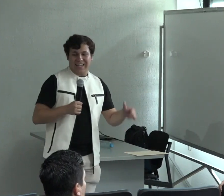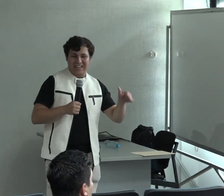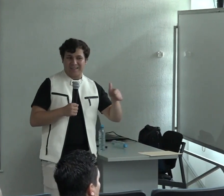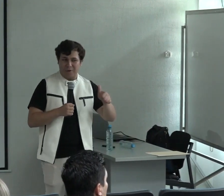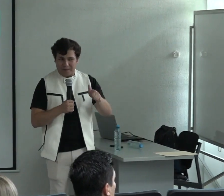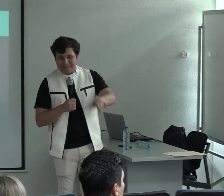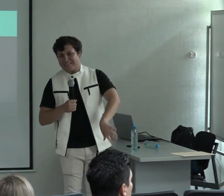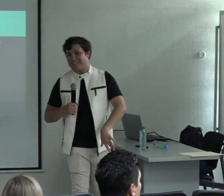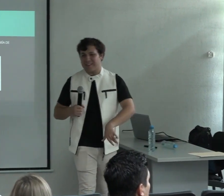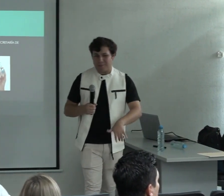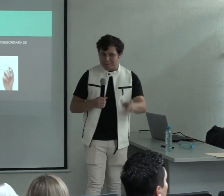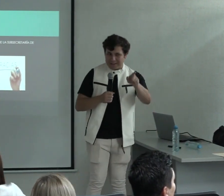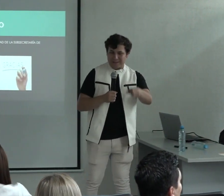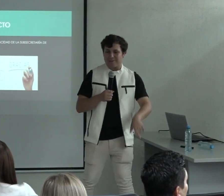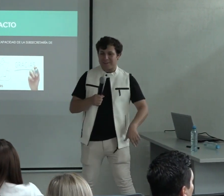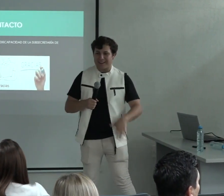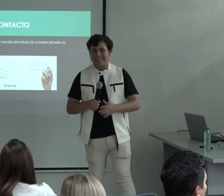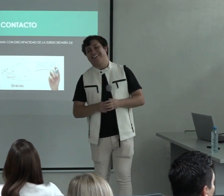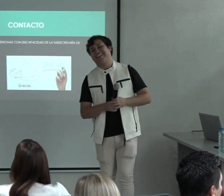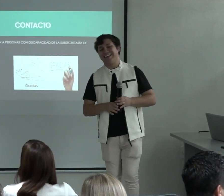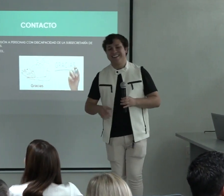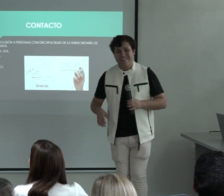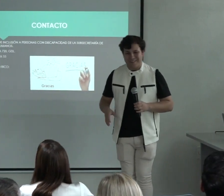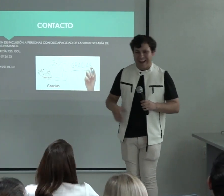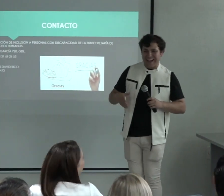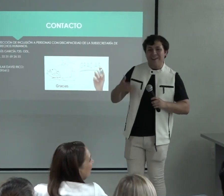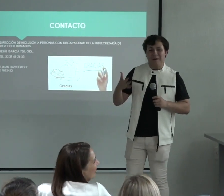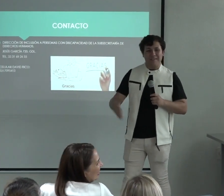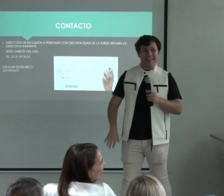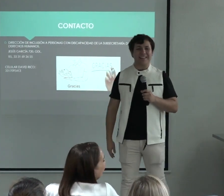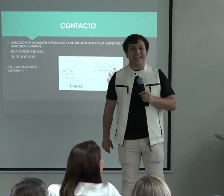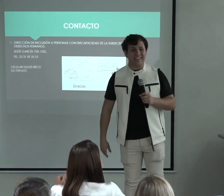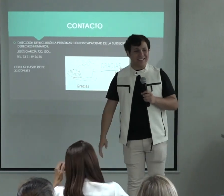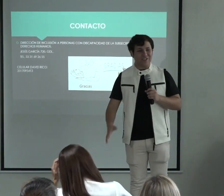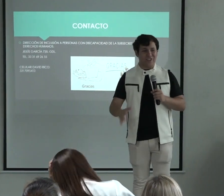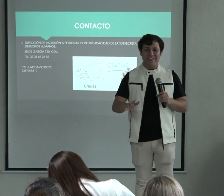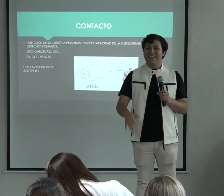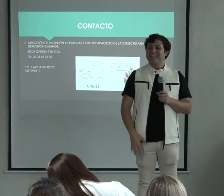Excelente, muy bien. Después platico con Fernanda para ver qué tal anda todo. ¿Sí?